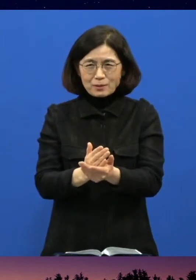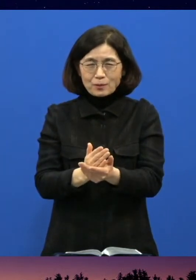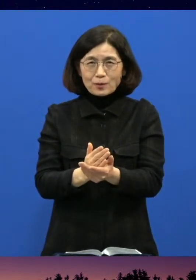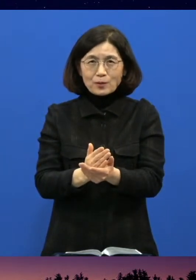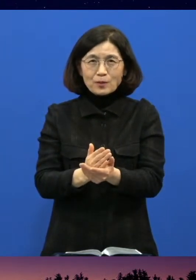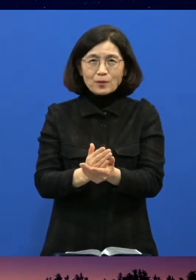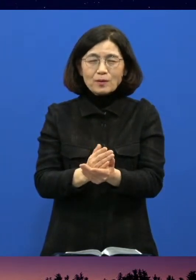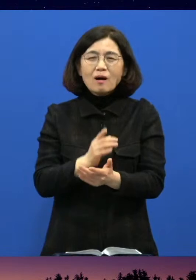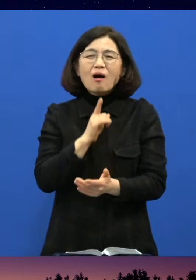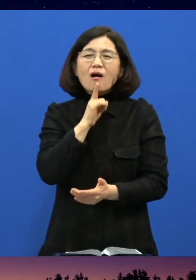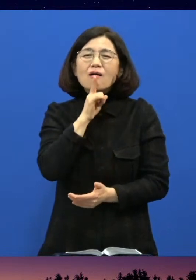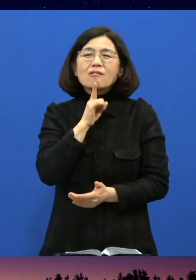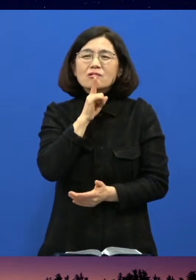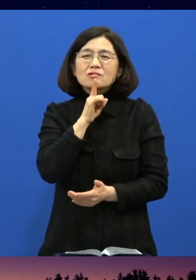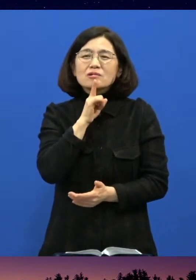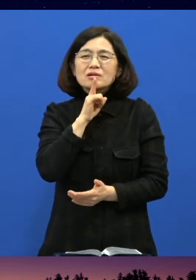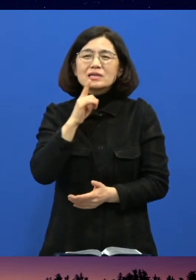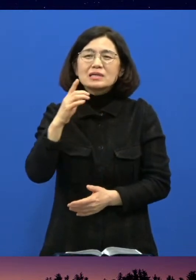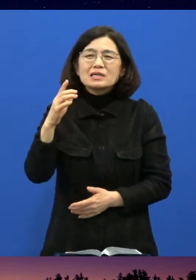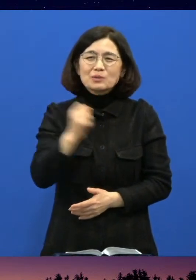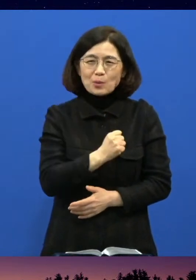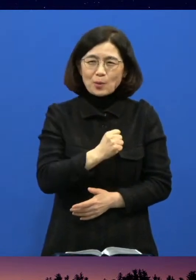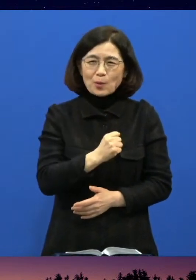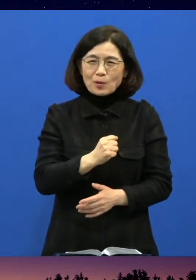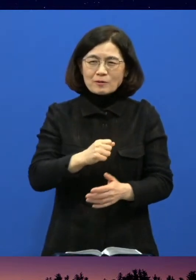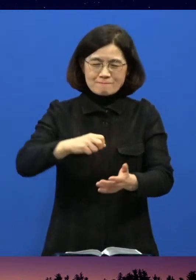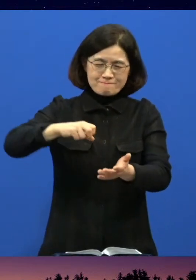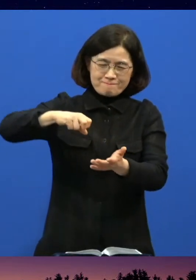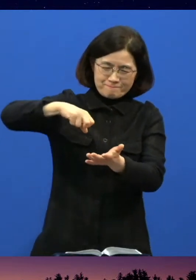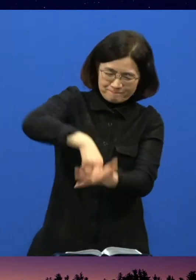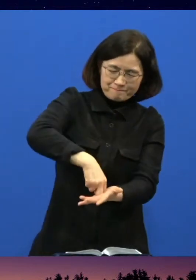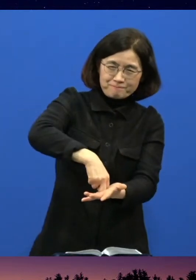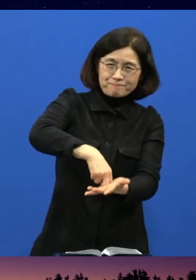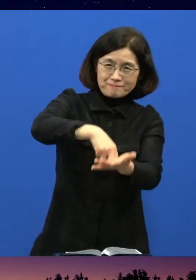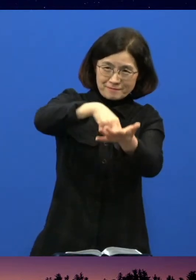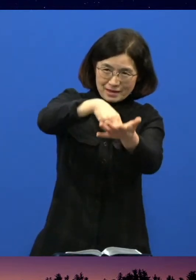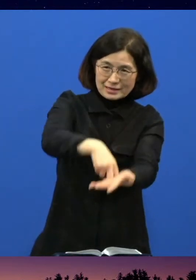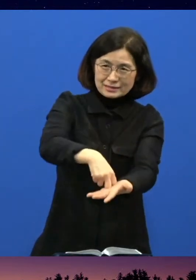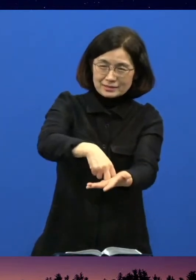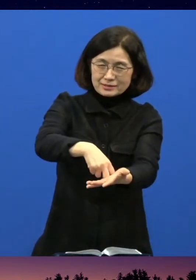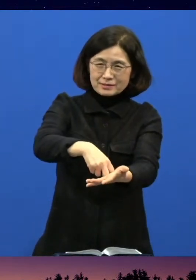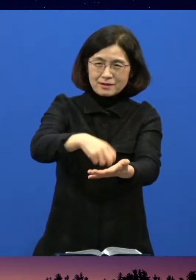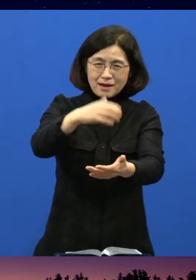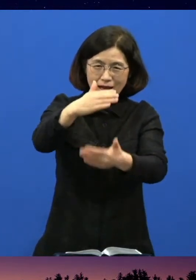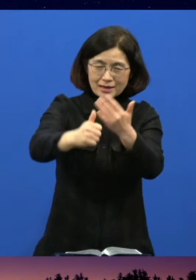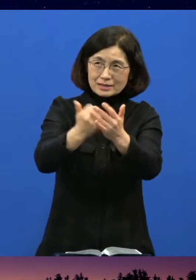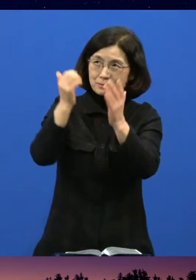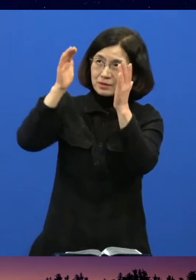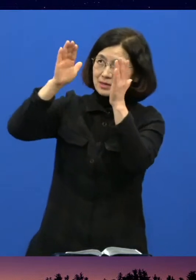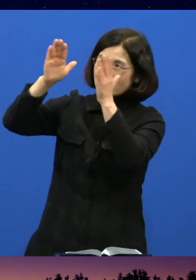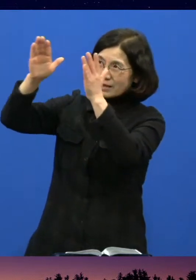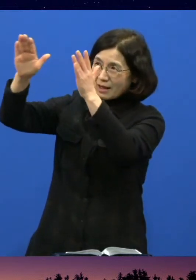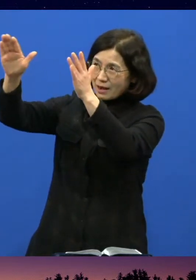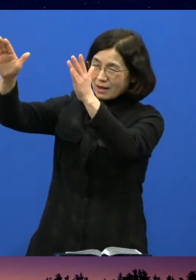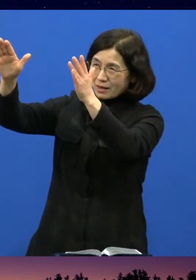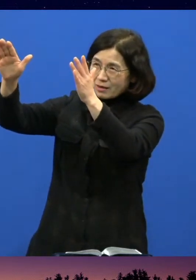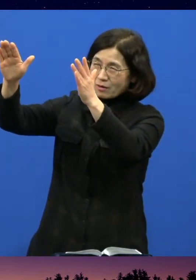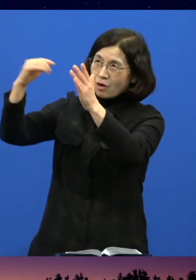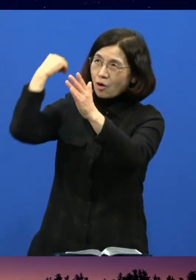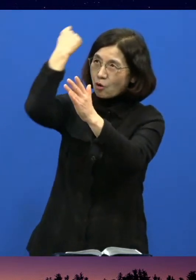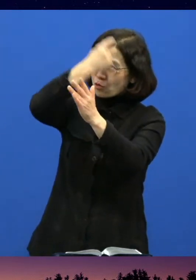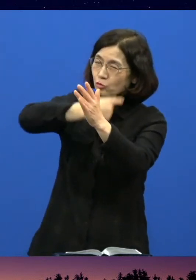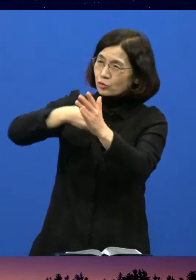엉덩이로 눌러 앉아 하나님의 보좌를 향하여 얼굴을 드는,